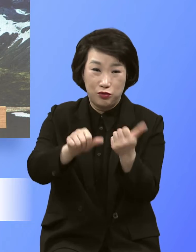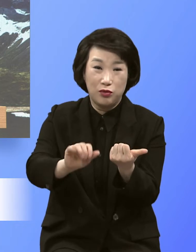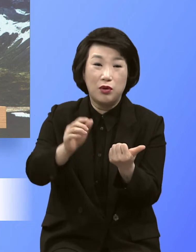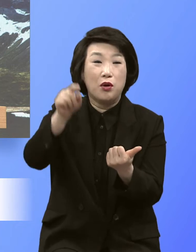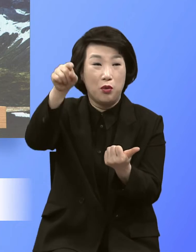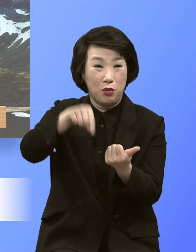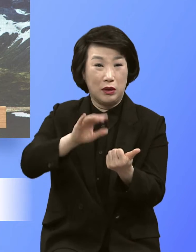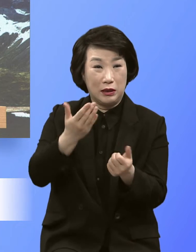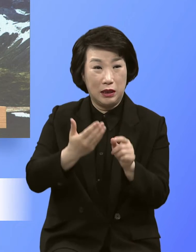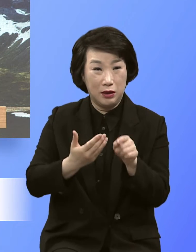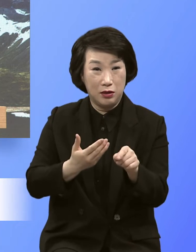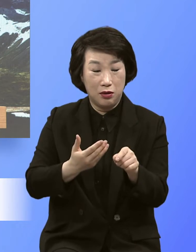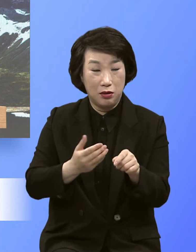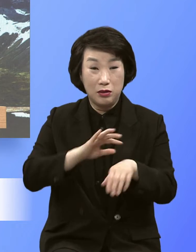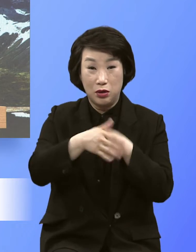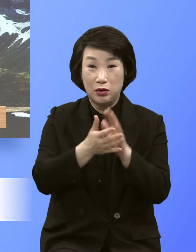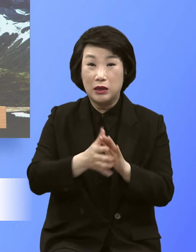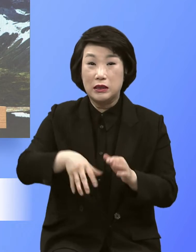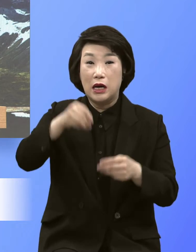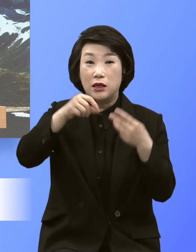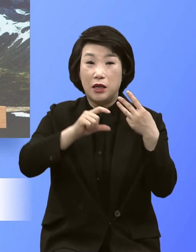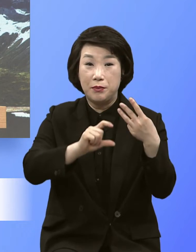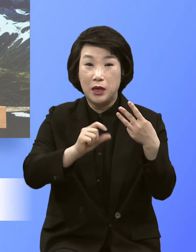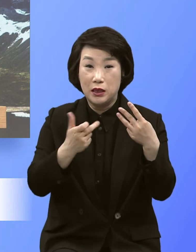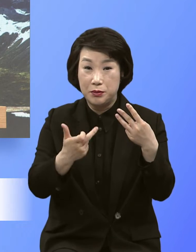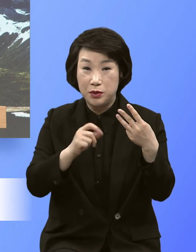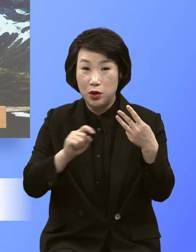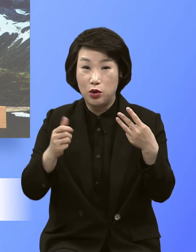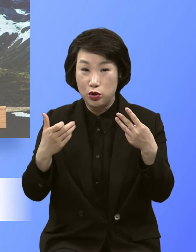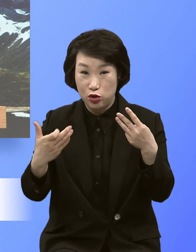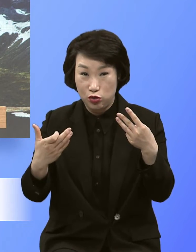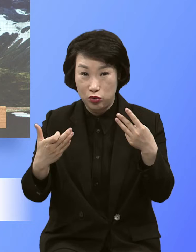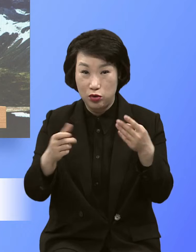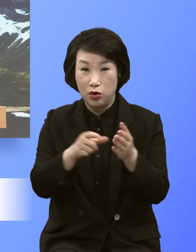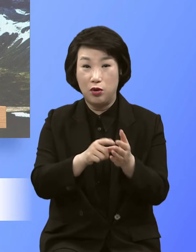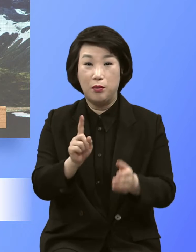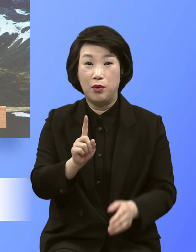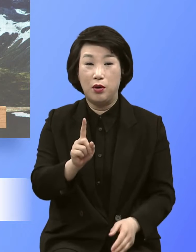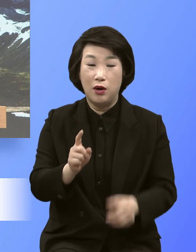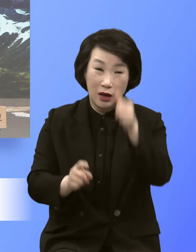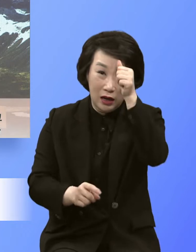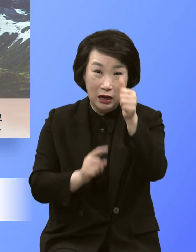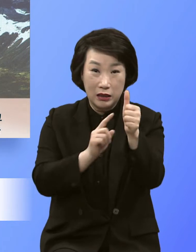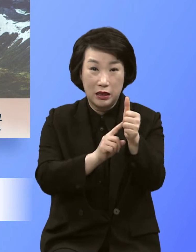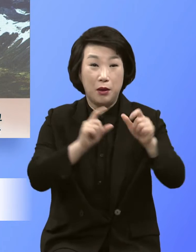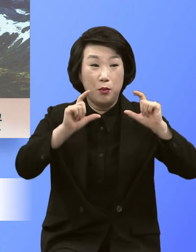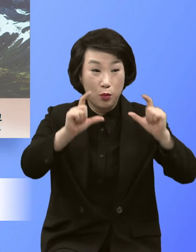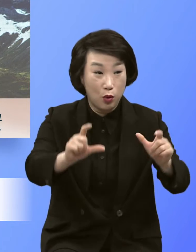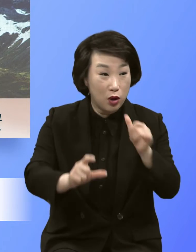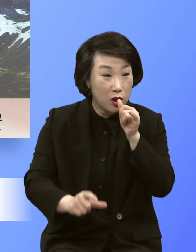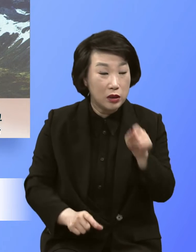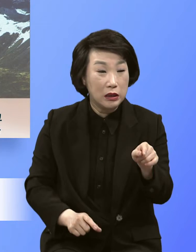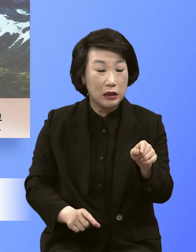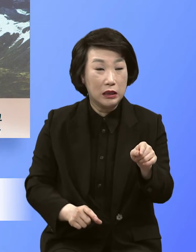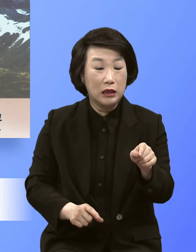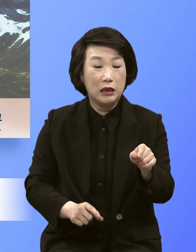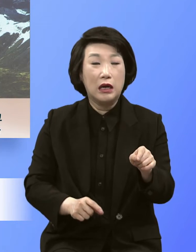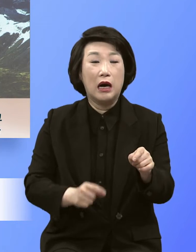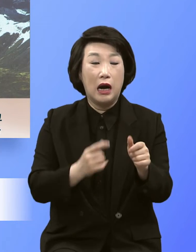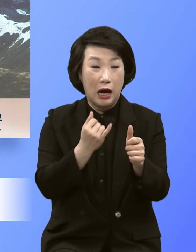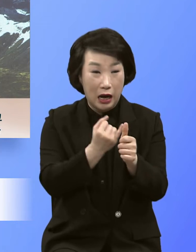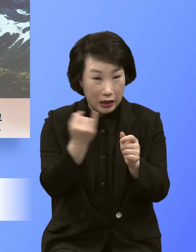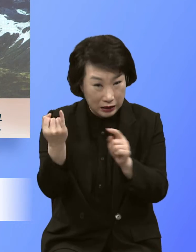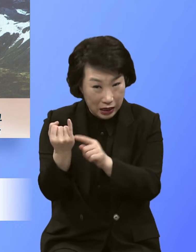왔는데 창세기 3장 17절로 19절에 아담에게 이르시되 네가